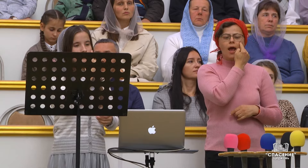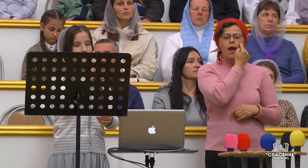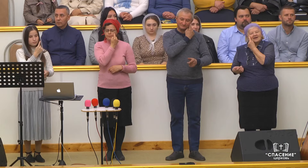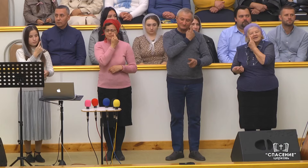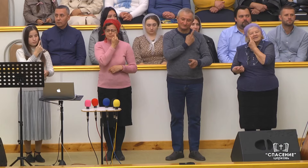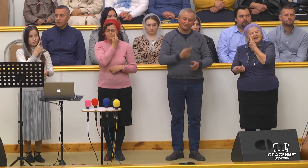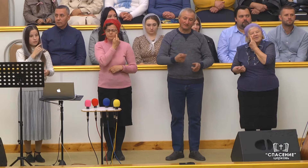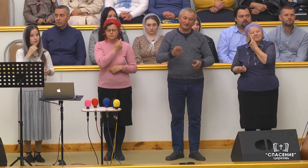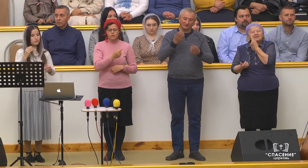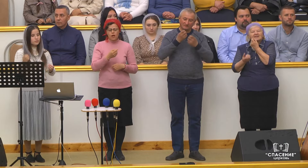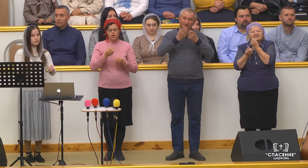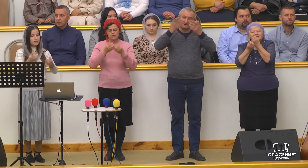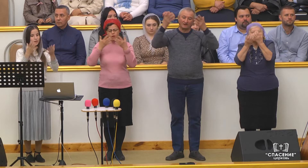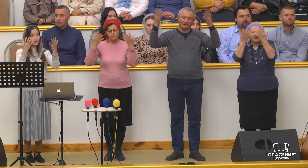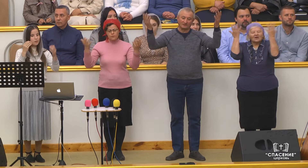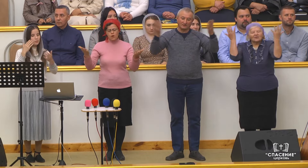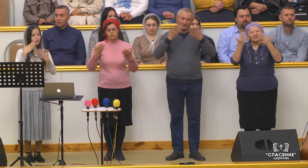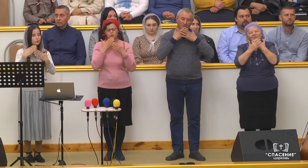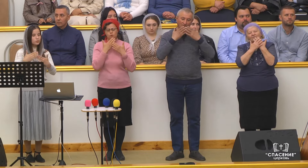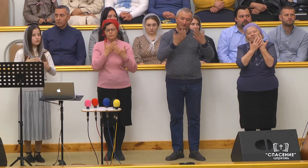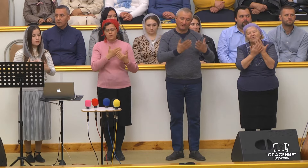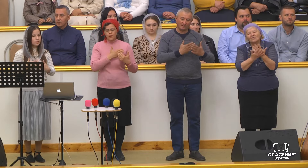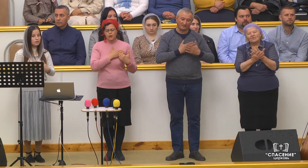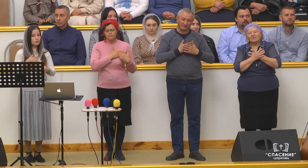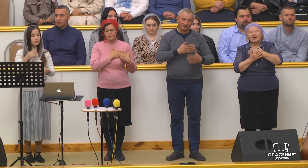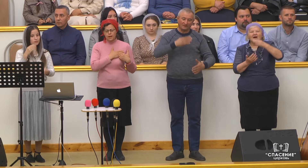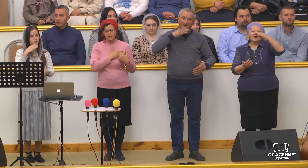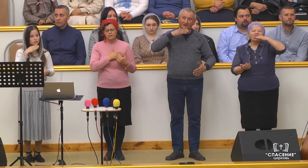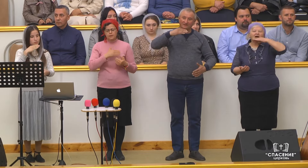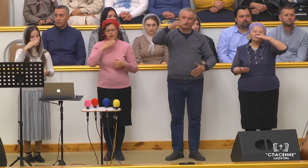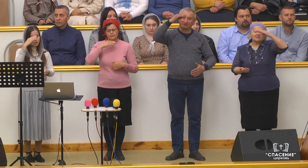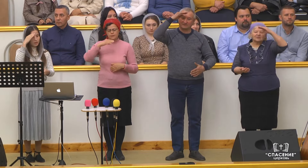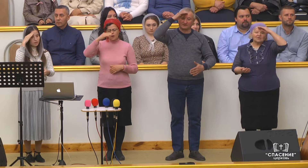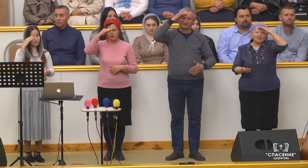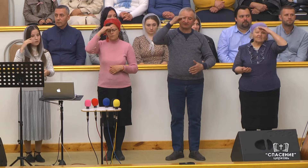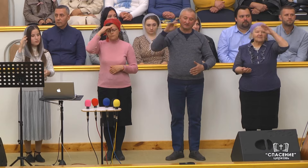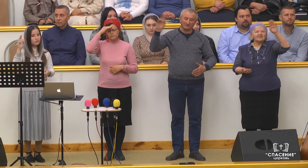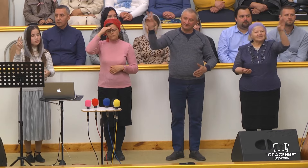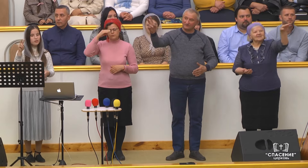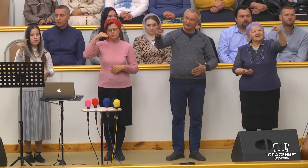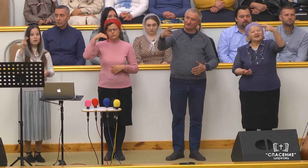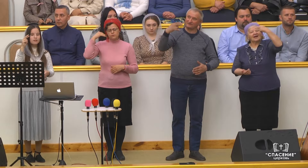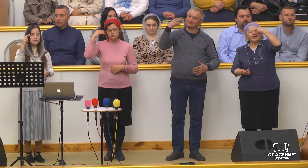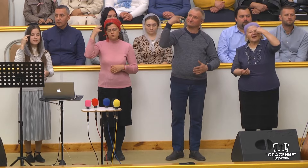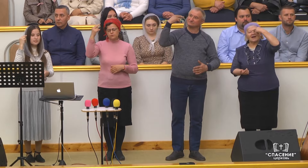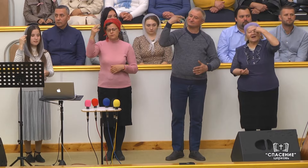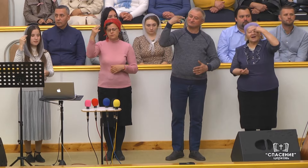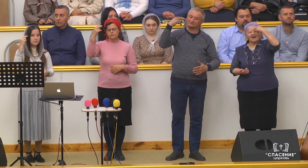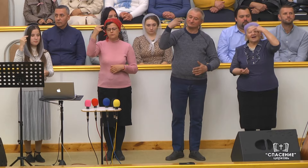глазах светлый любящий отцовский